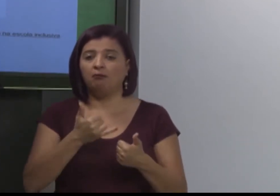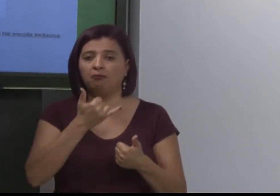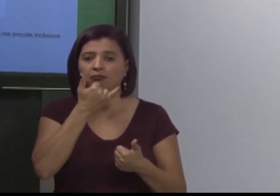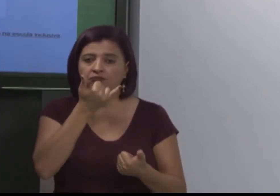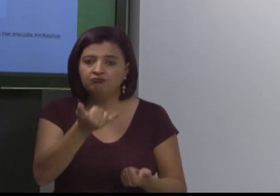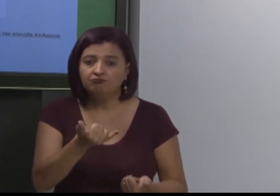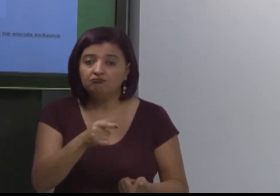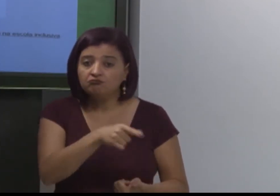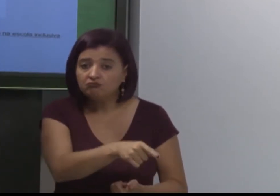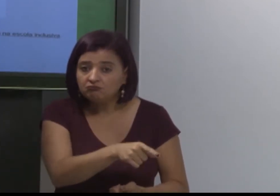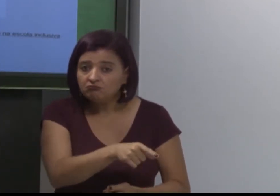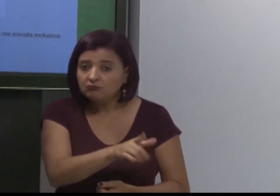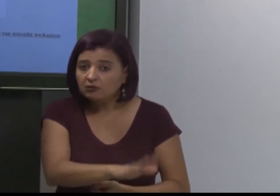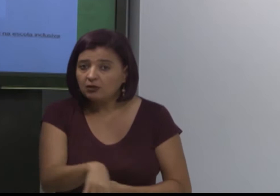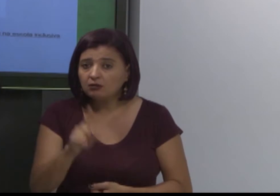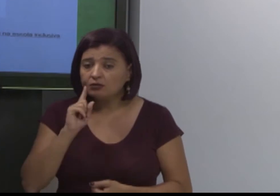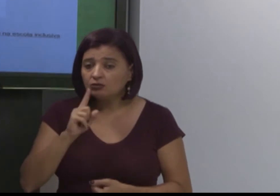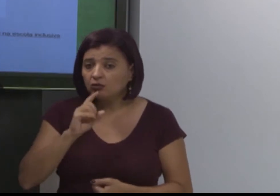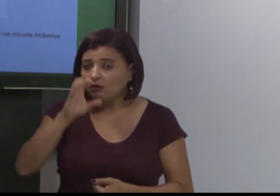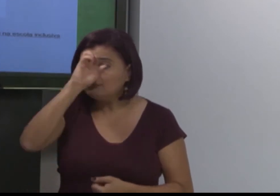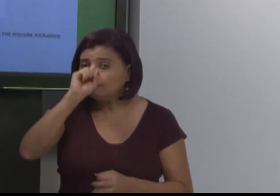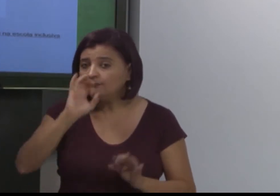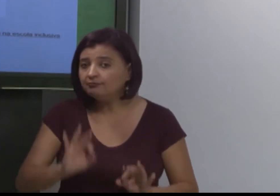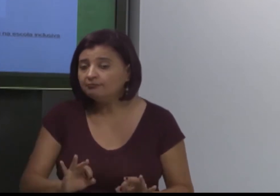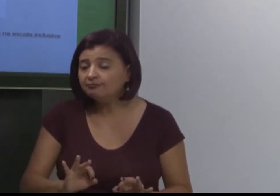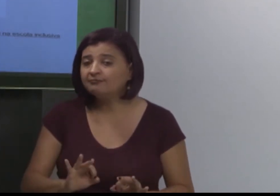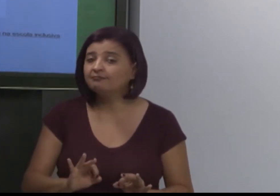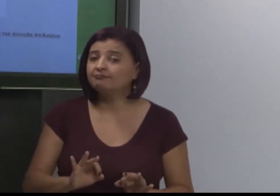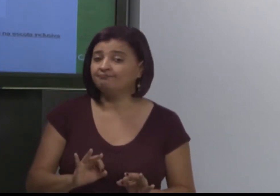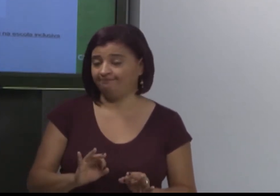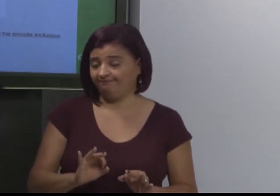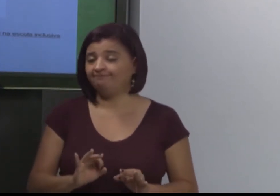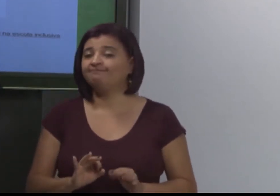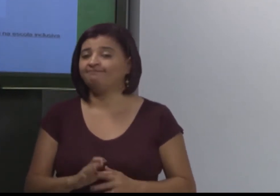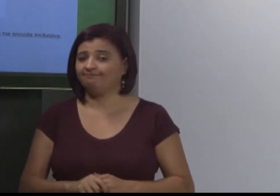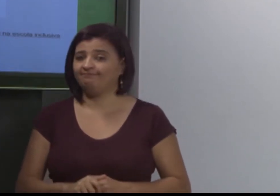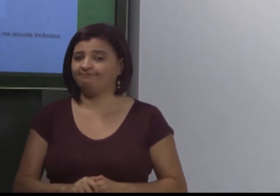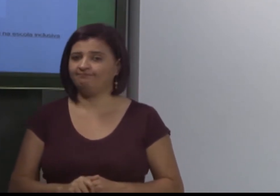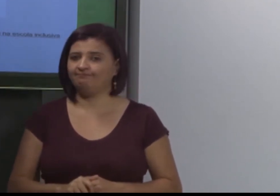surdas, elas aprendem efetivamente? Reflitam.